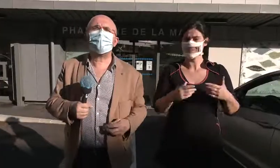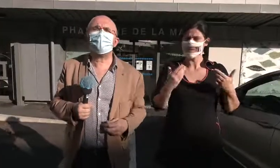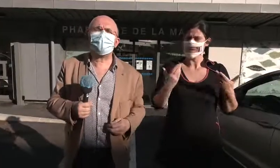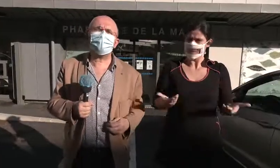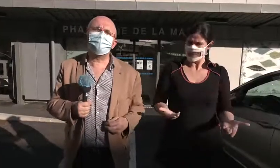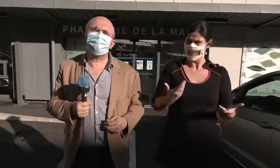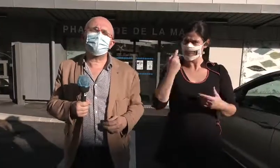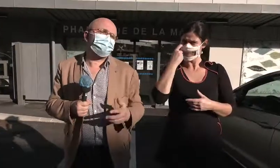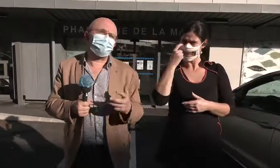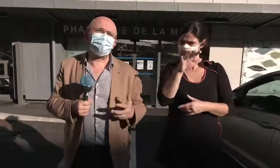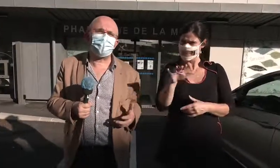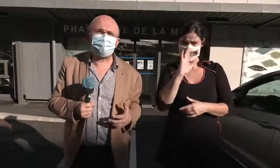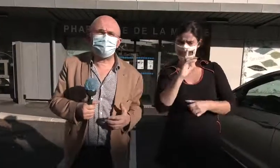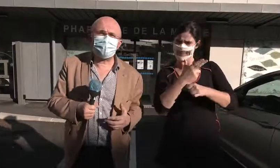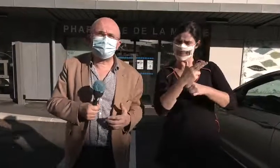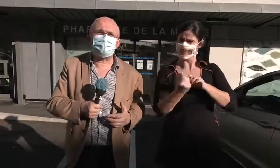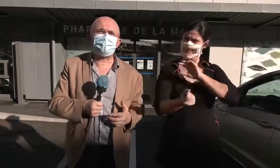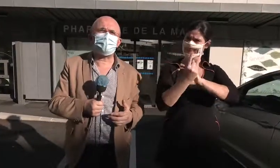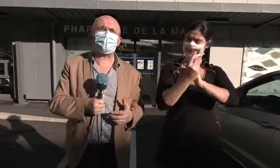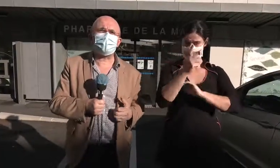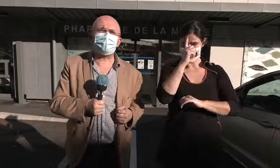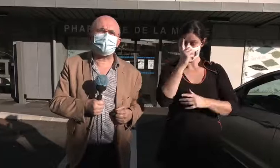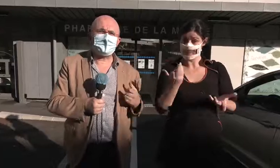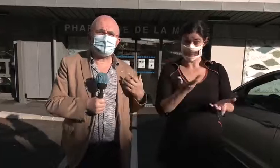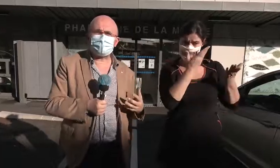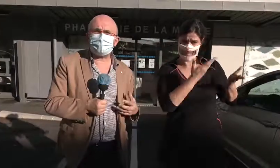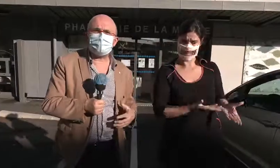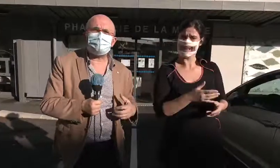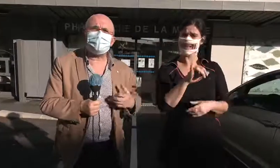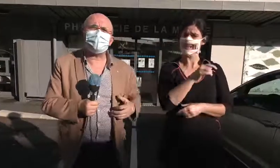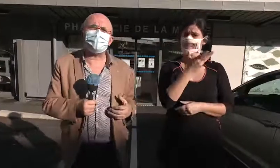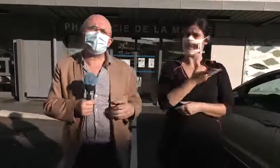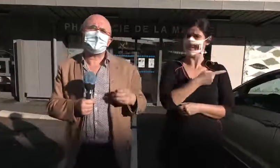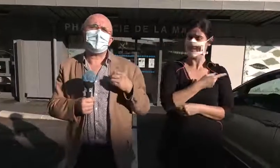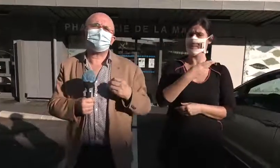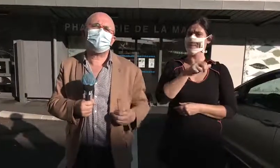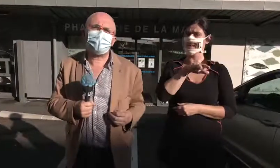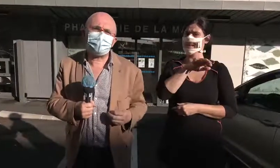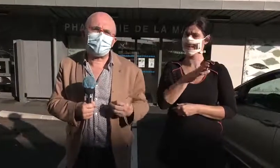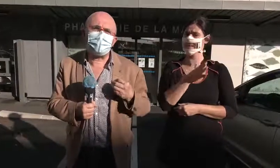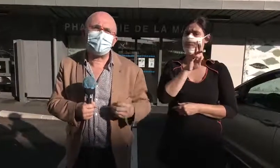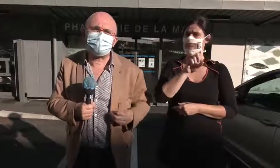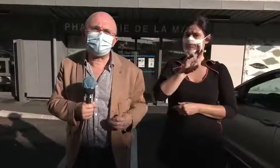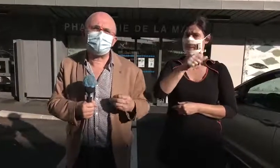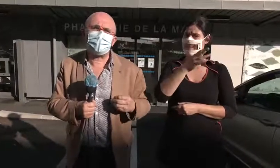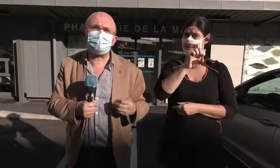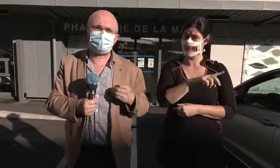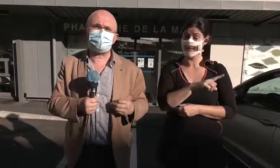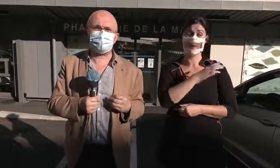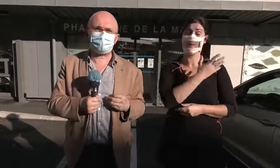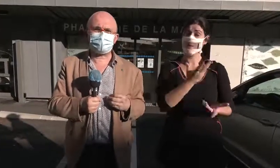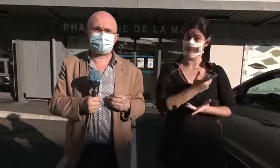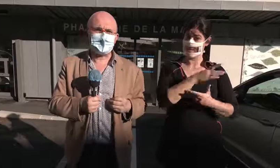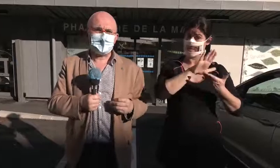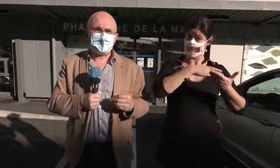Aujourd'hui, vous l'aurez remarqué, une séquence un petit peu particulière puisque j'ai à mes côtés Marie Rouanet. Marie, elle est interprète en LSF, langue des